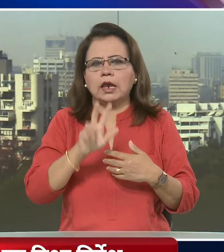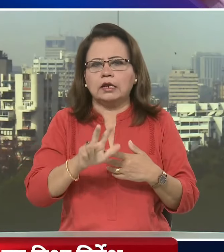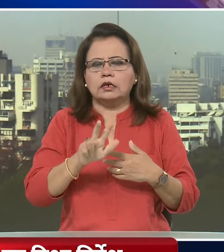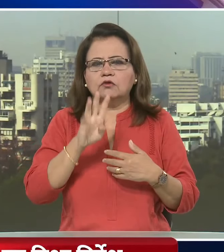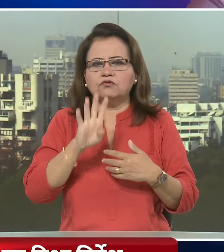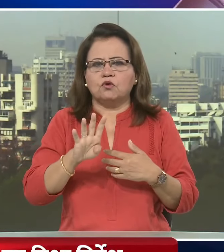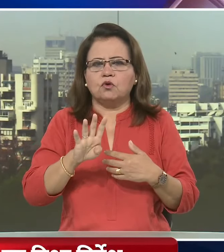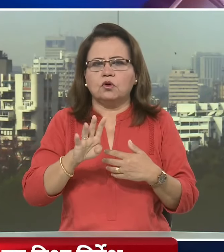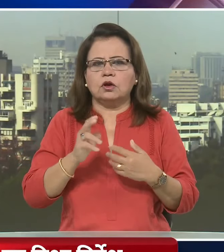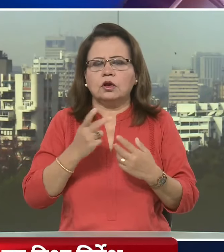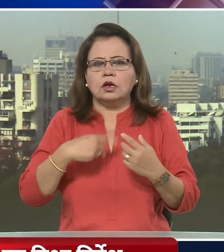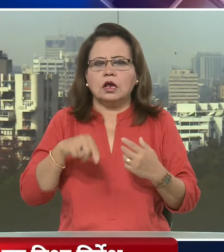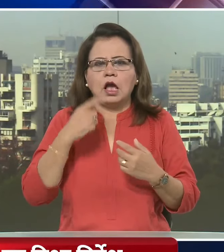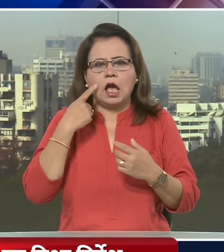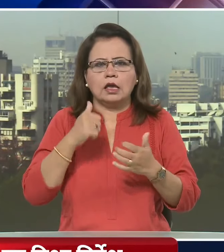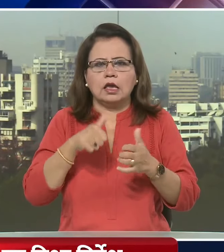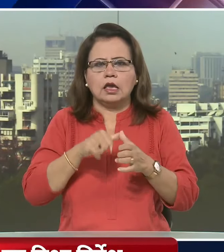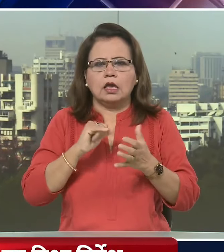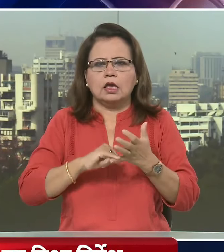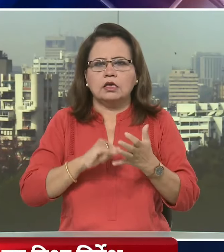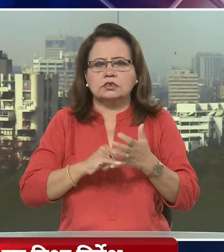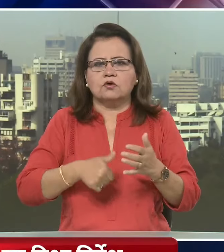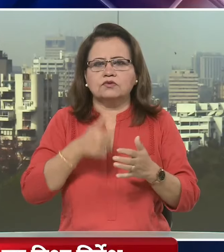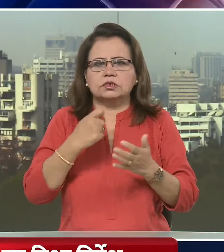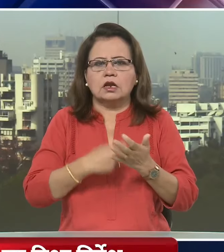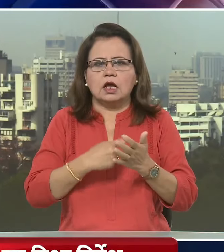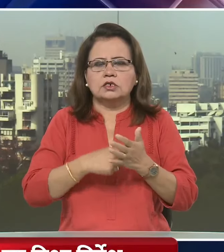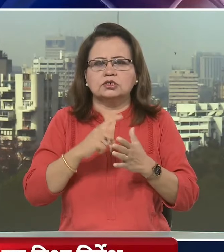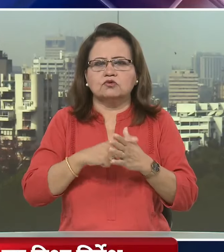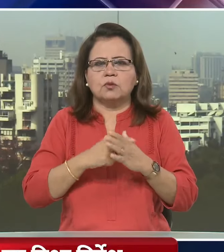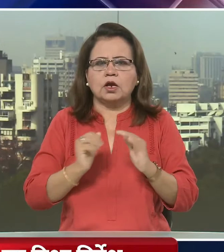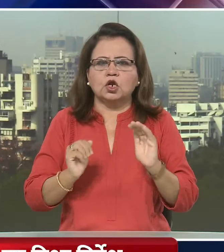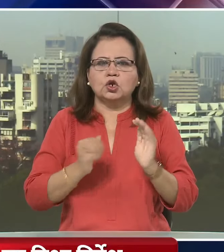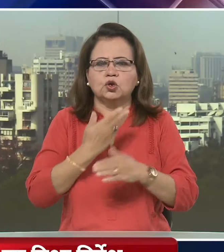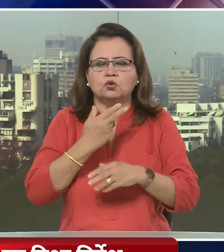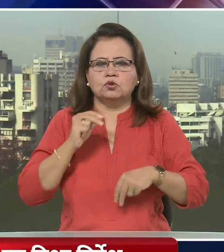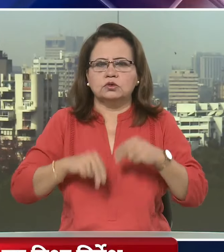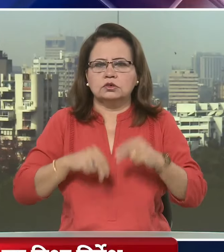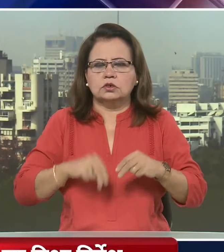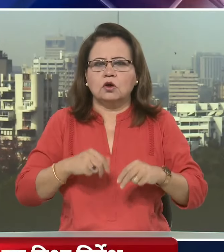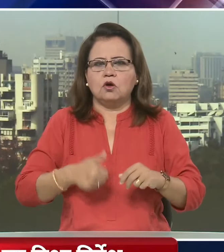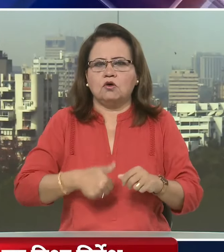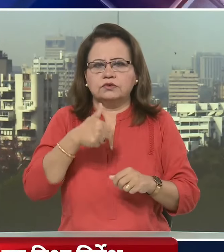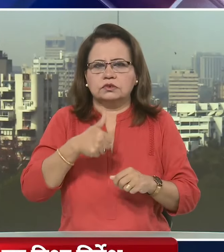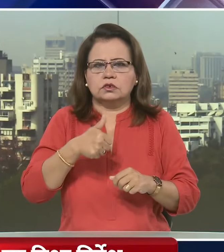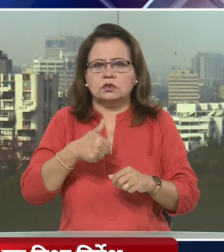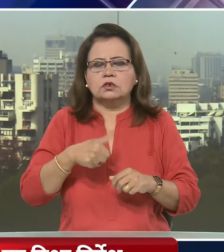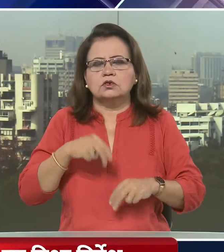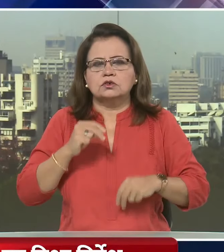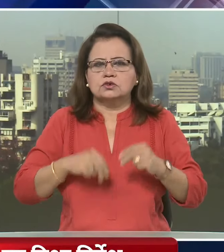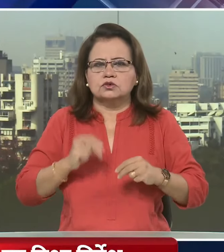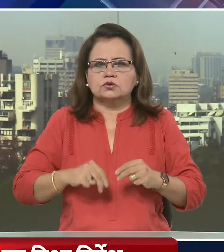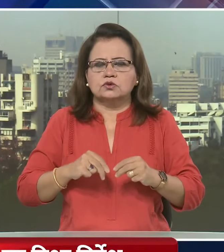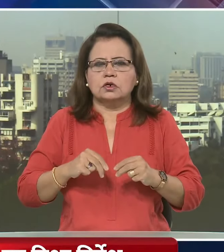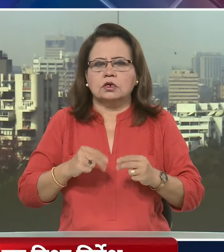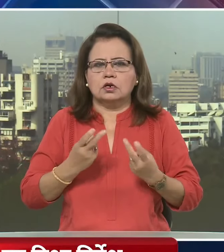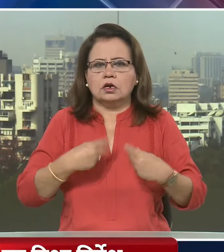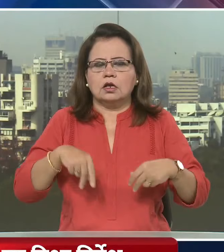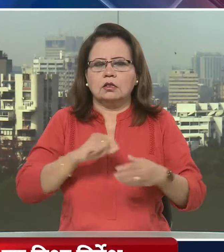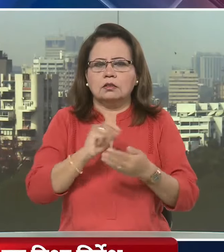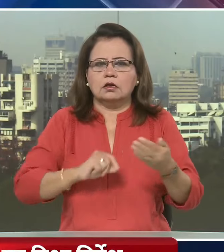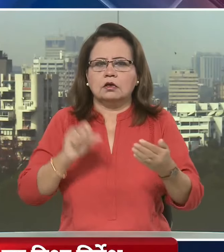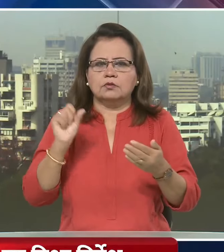के सेवानिवृत्त IAS अधिकारी राजीव कुमार होंगे नए चुनाव आयुक्त। चुनाव आयुक्त अशोक लवासा के त्यागपत्र